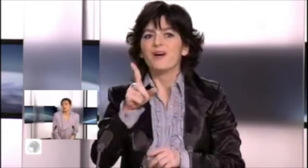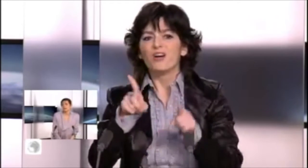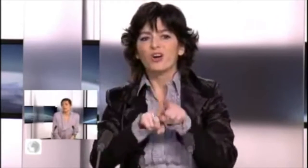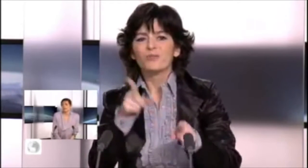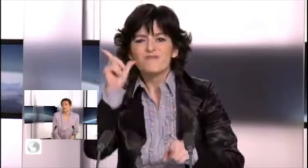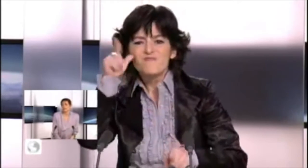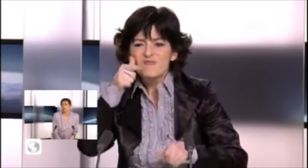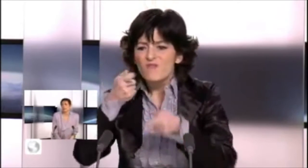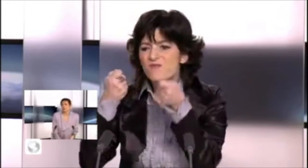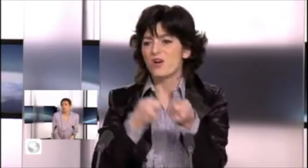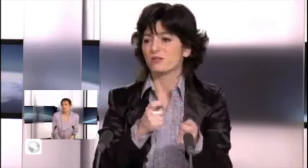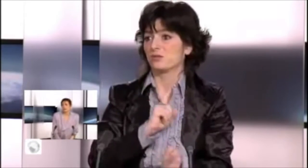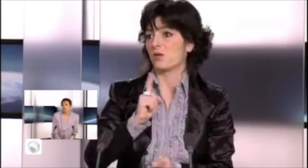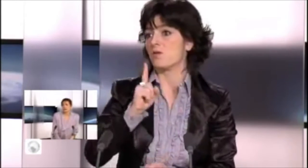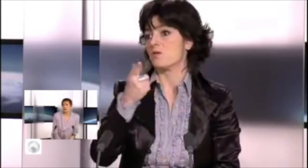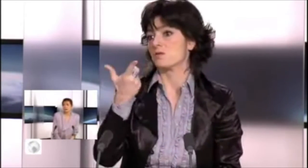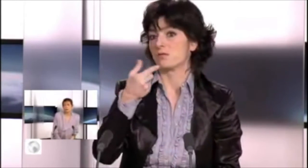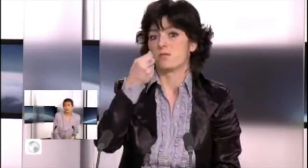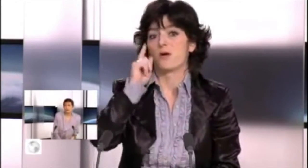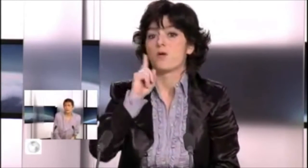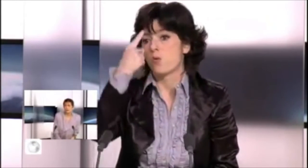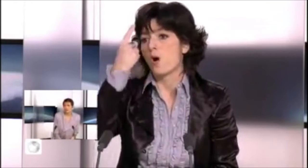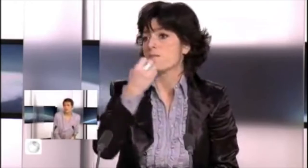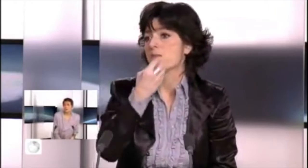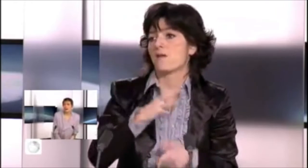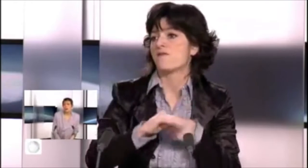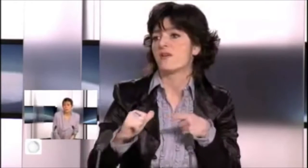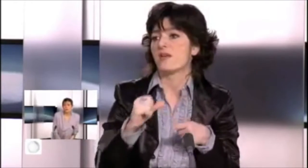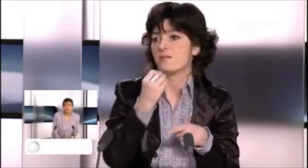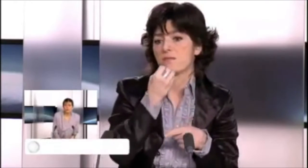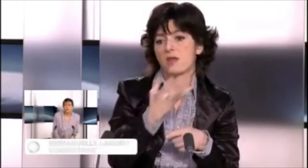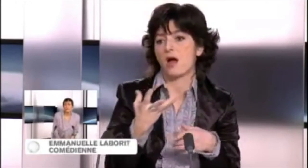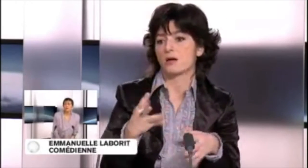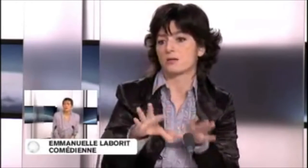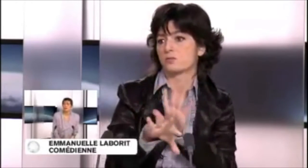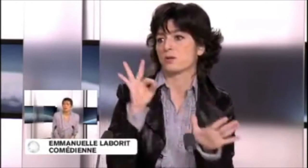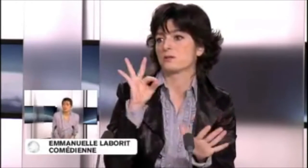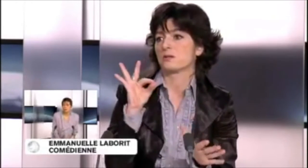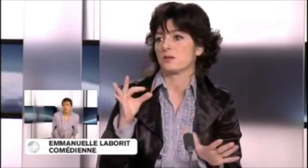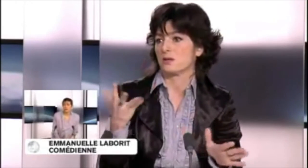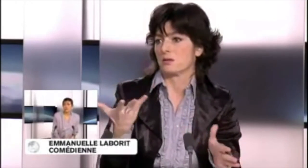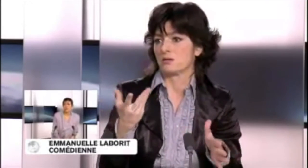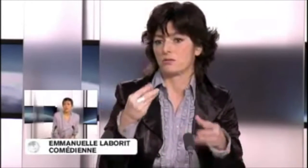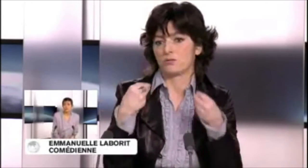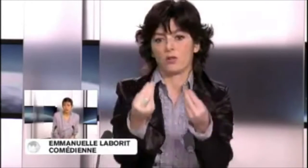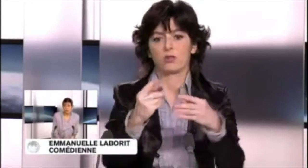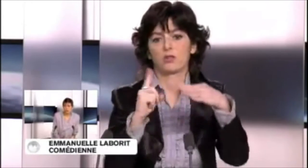Écoutez, je ne dirais pas que c'est de la cruauté. Les parents pensent bien faire. Ils pensent qu'ils ont fait le meilleur choix